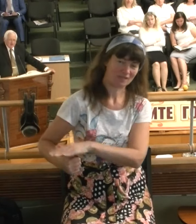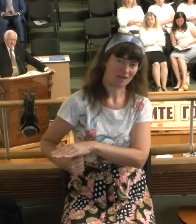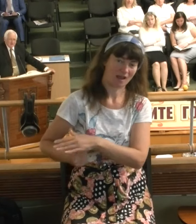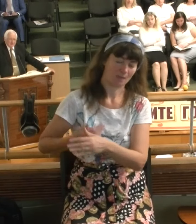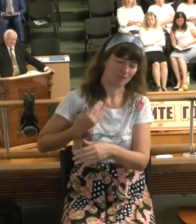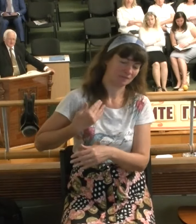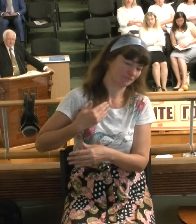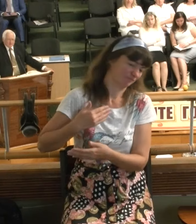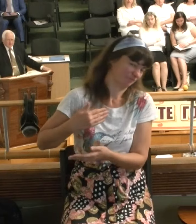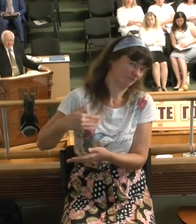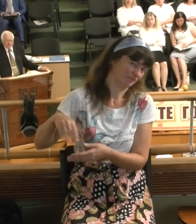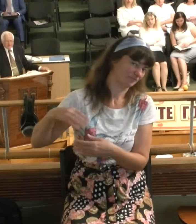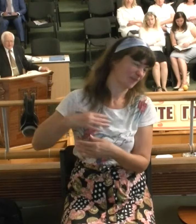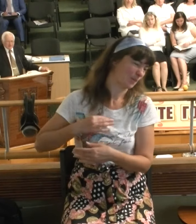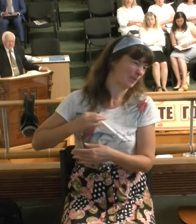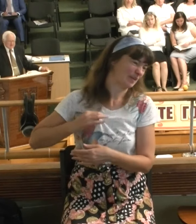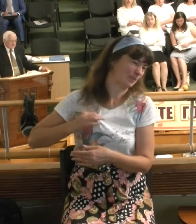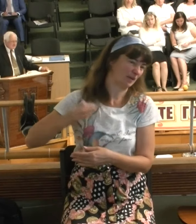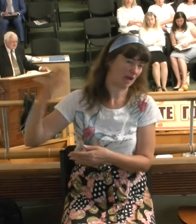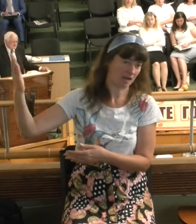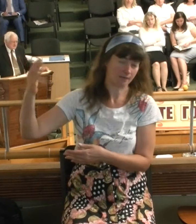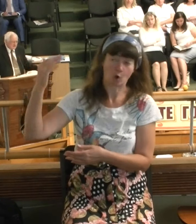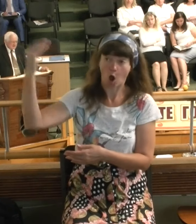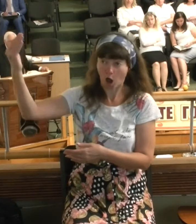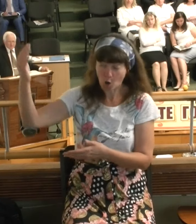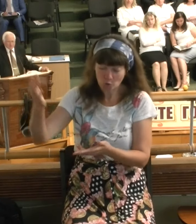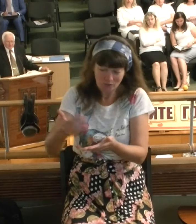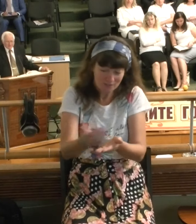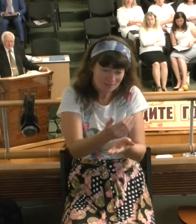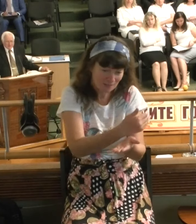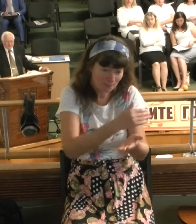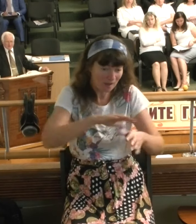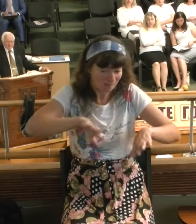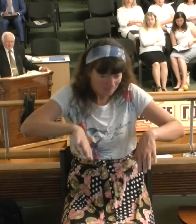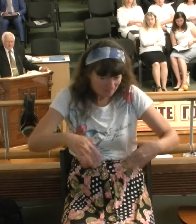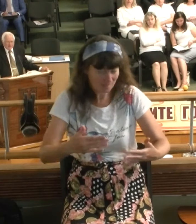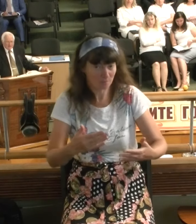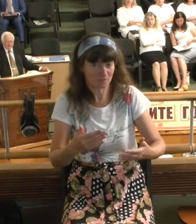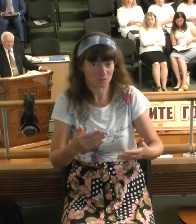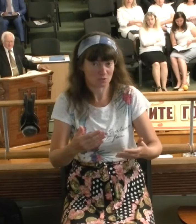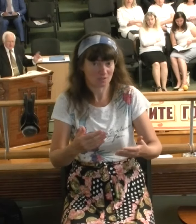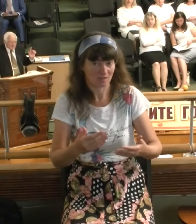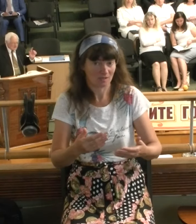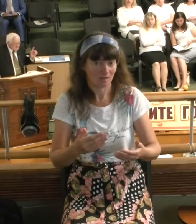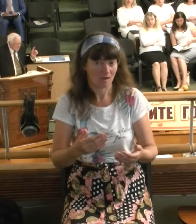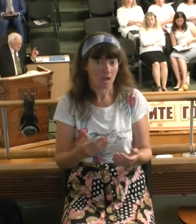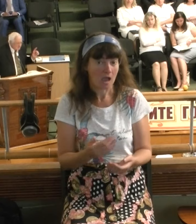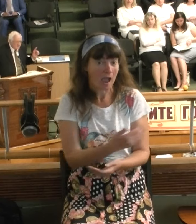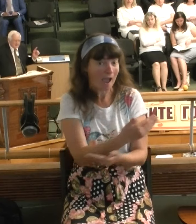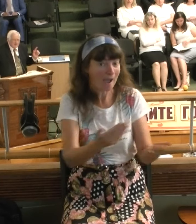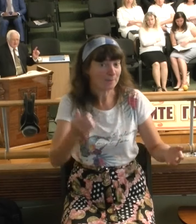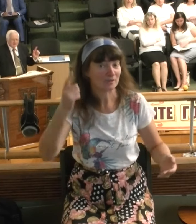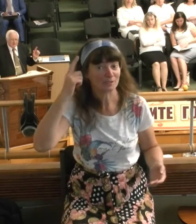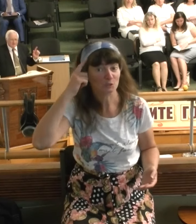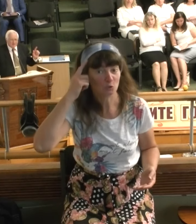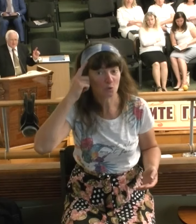его. Но он взял на себя наши немощи и понес наши болезни. А мы думали, что он